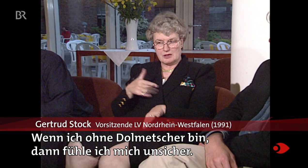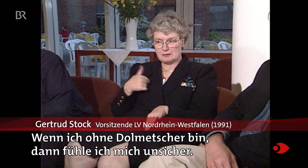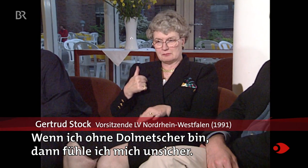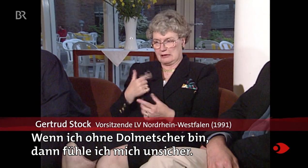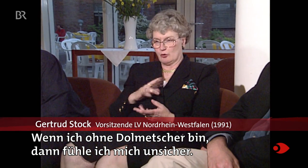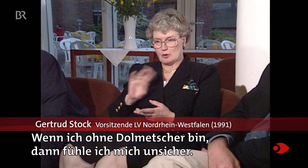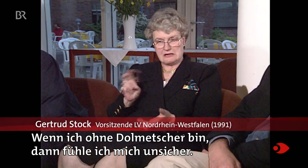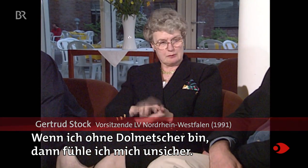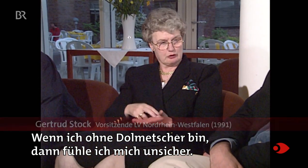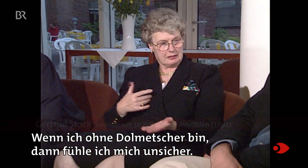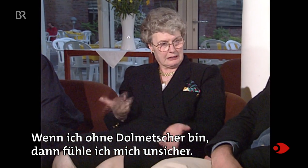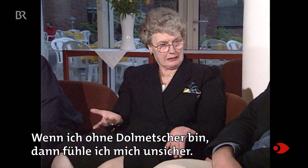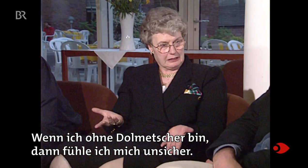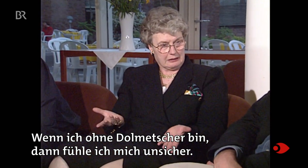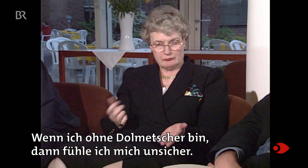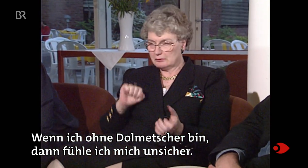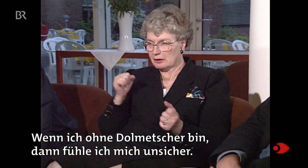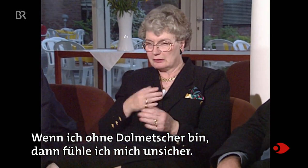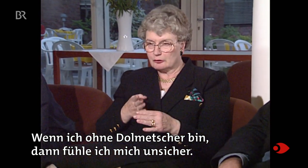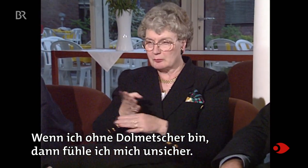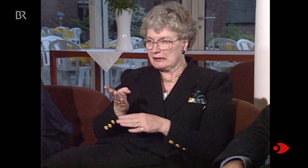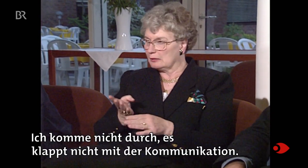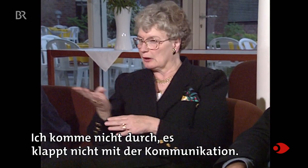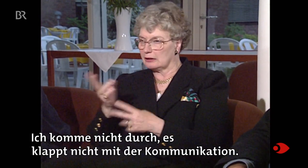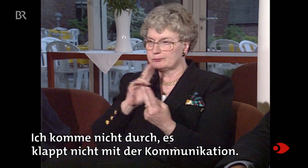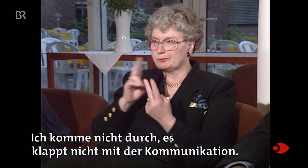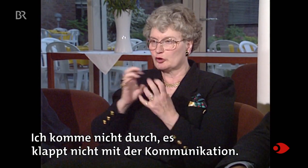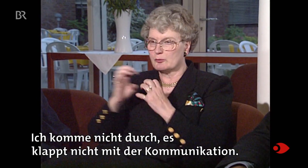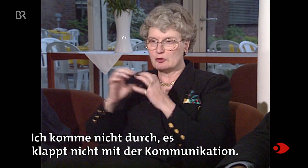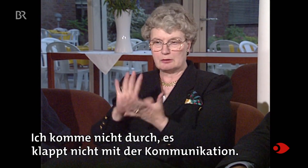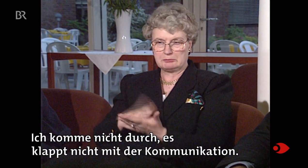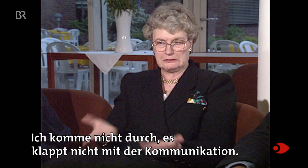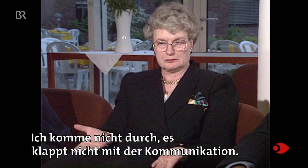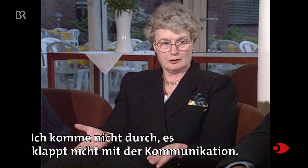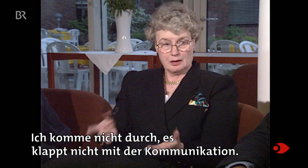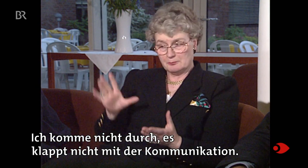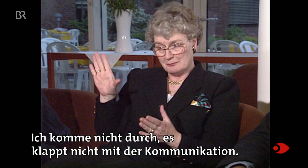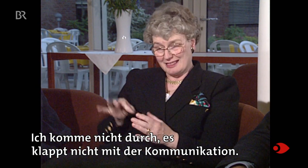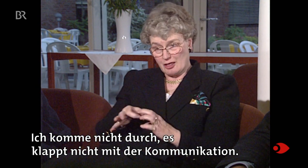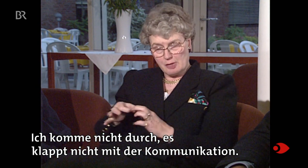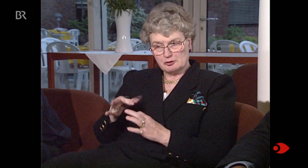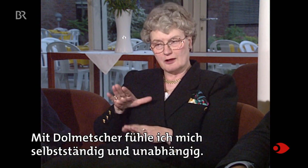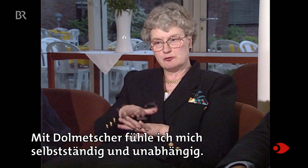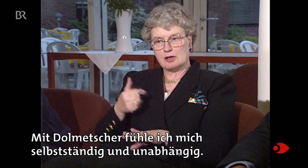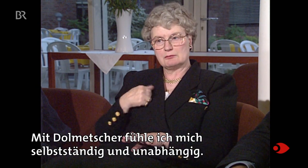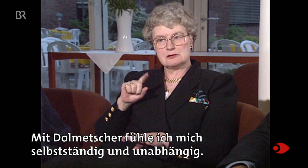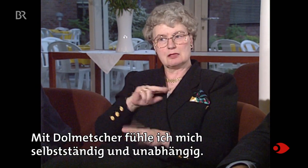Dolmetscher bin, dann fühle ich mich unsicher. Ich komme nicht durch, es klappt nicht mit der Kommunikation. Mit Dolmetscher